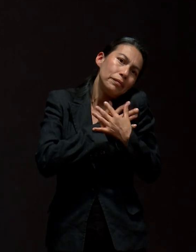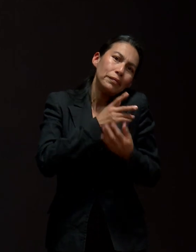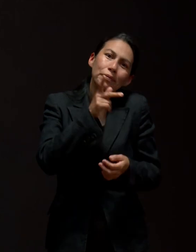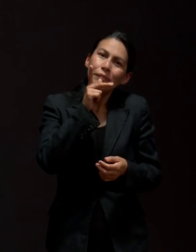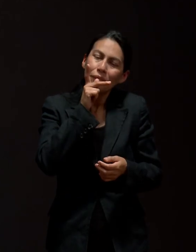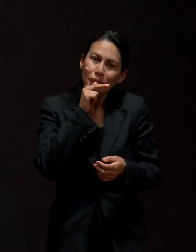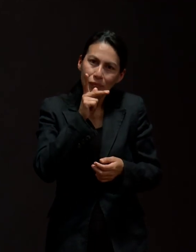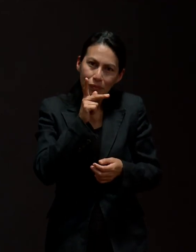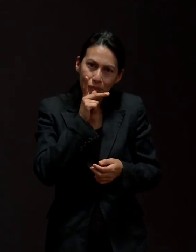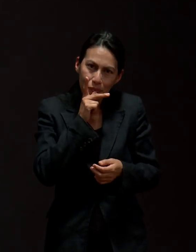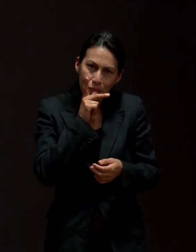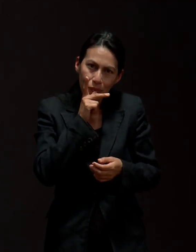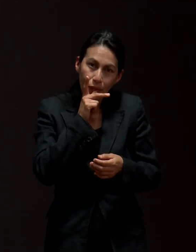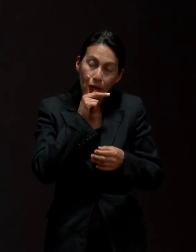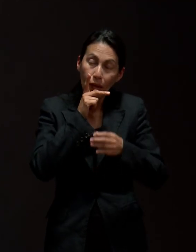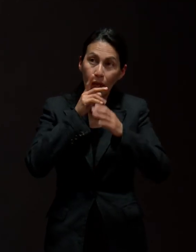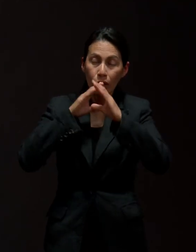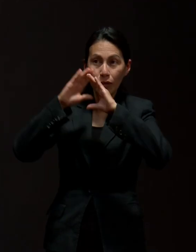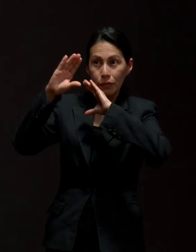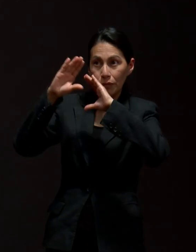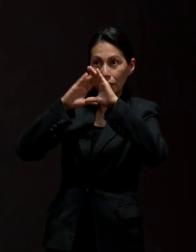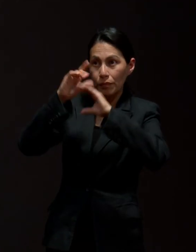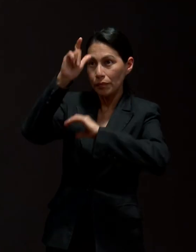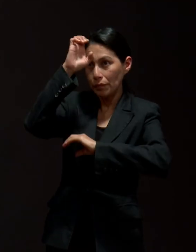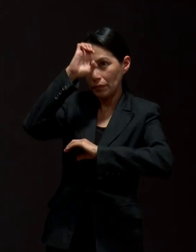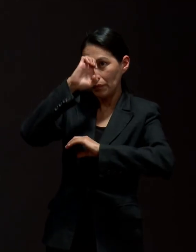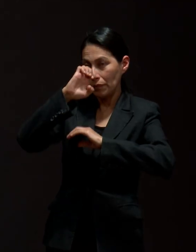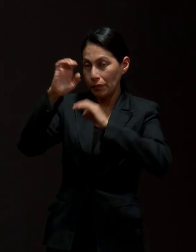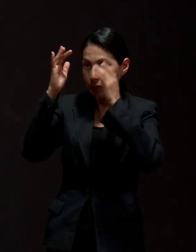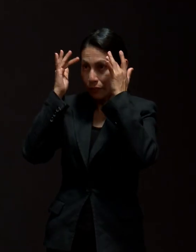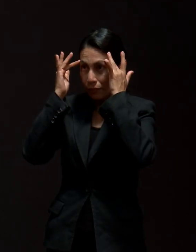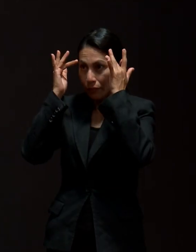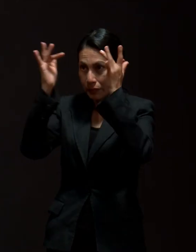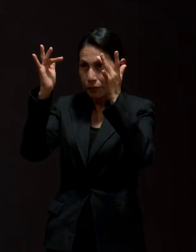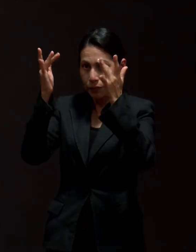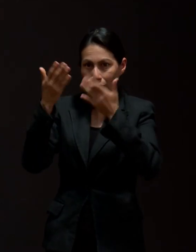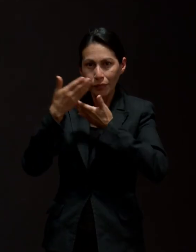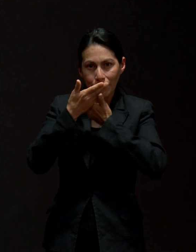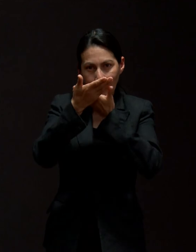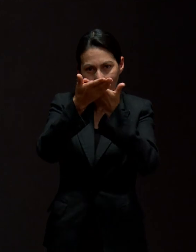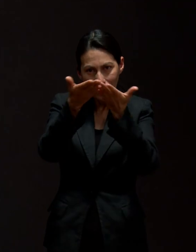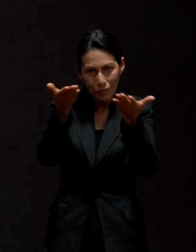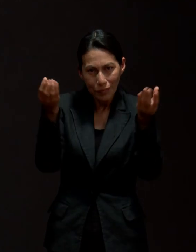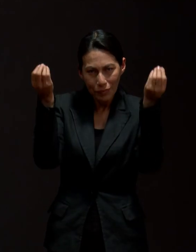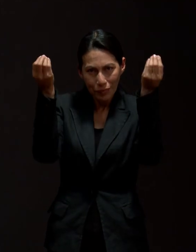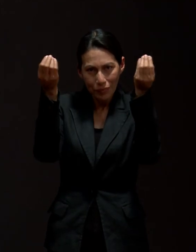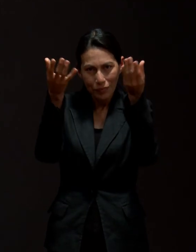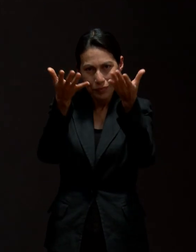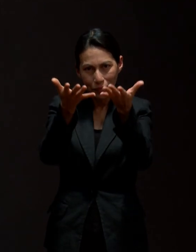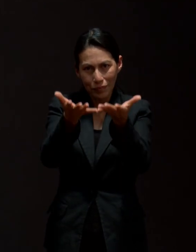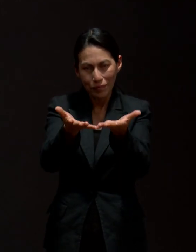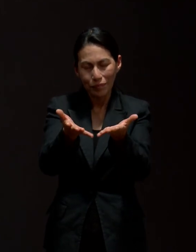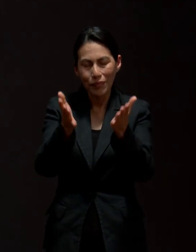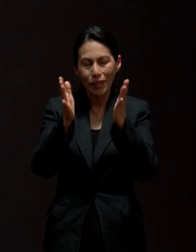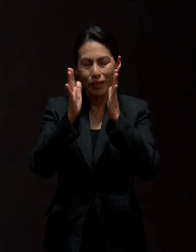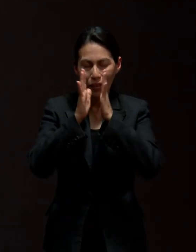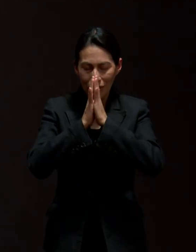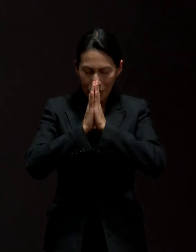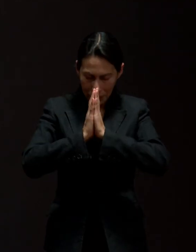Padre y la comunión con el Espíritu Santo sean con todos ustedes.